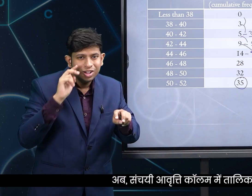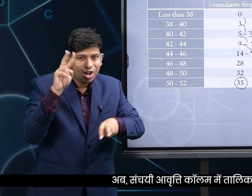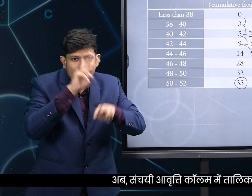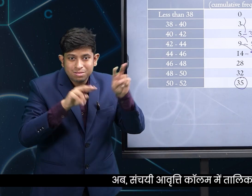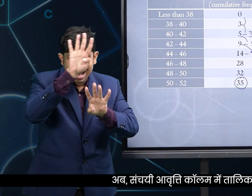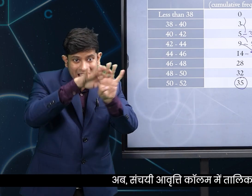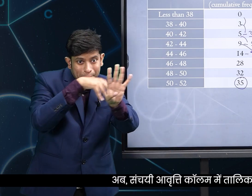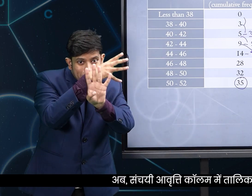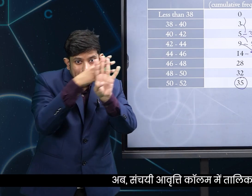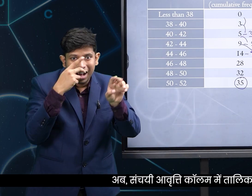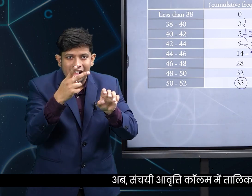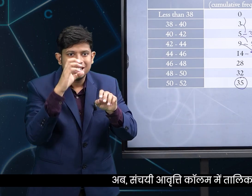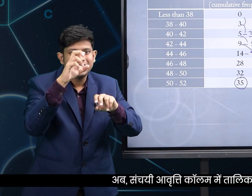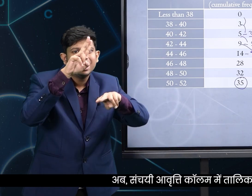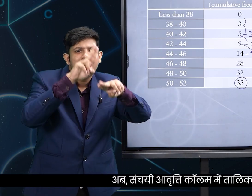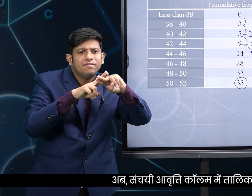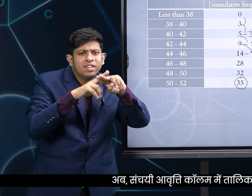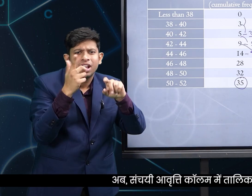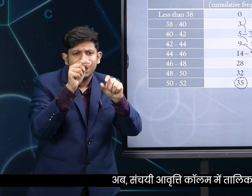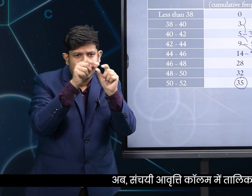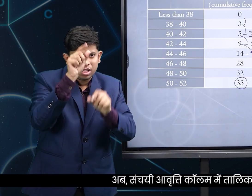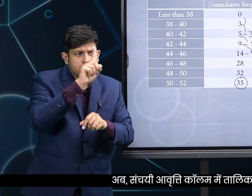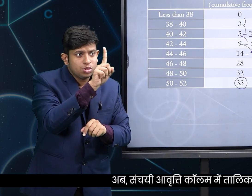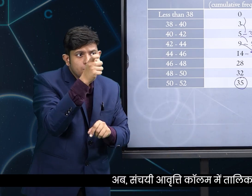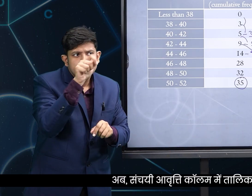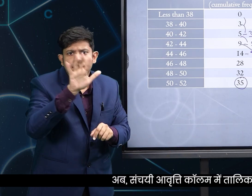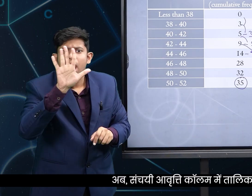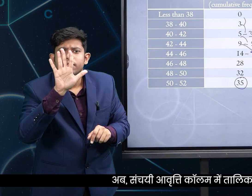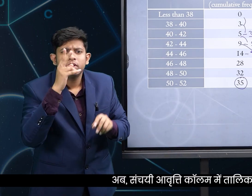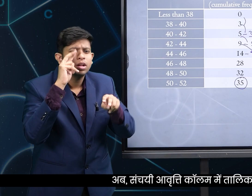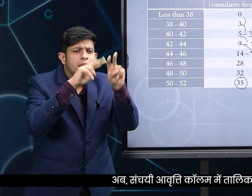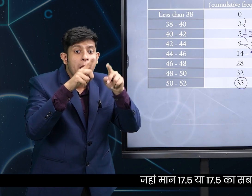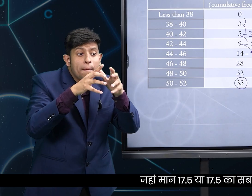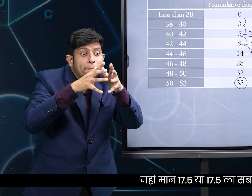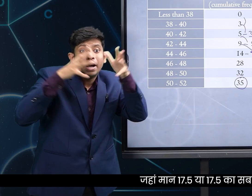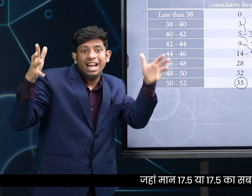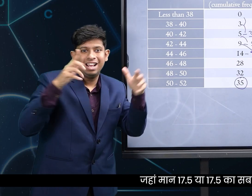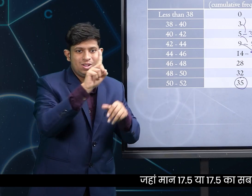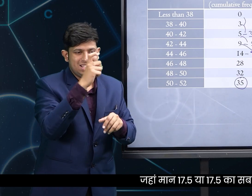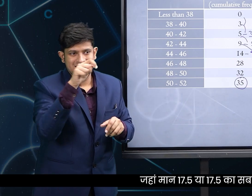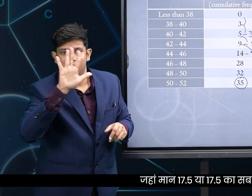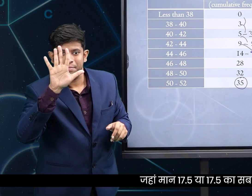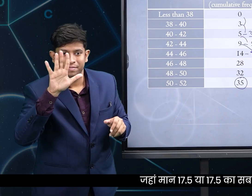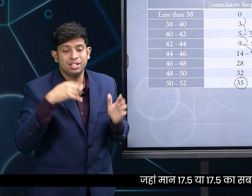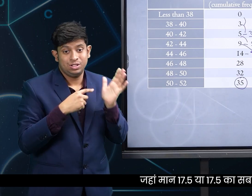अब संचयी आवृत्ति कॉलम में तालिका का अवलोकन करें, जहां मान 17.5